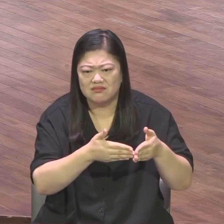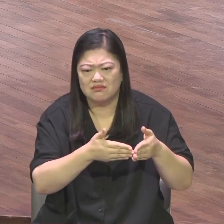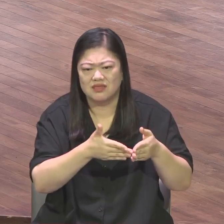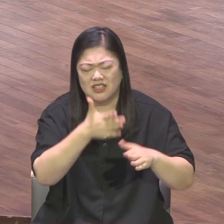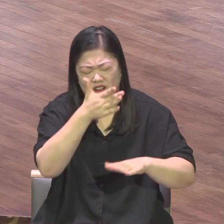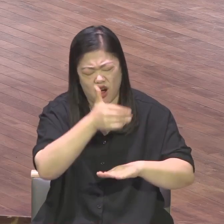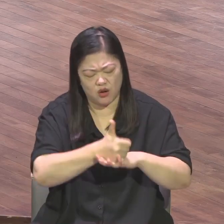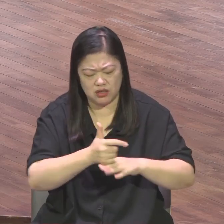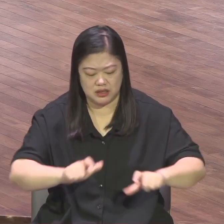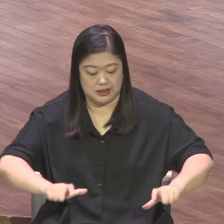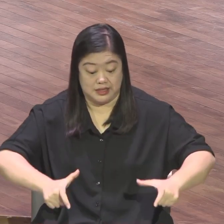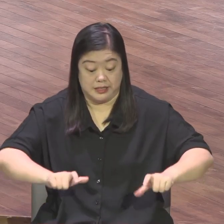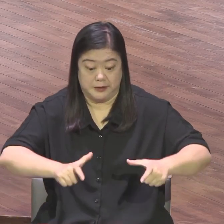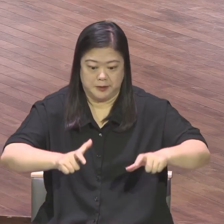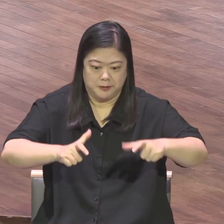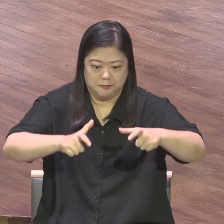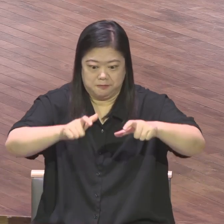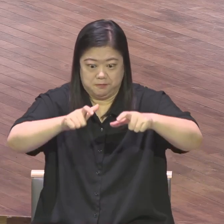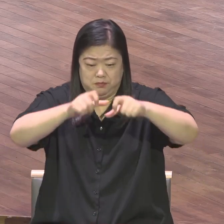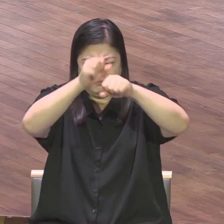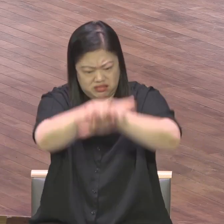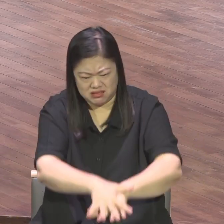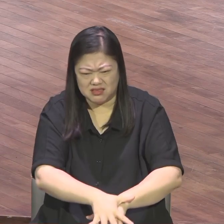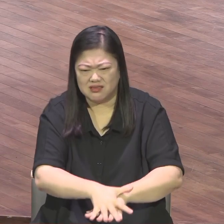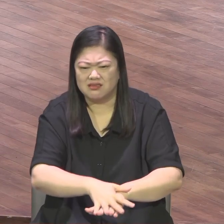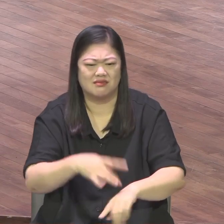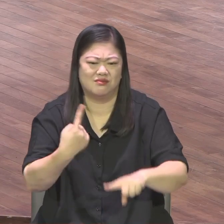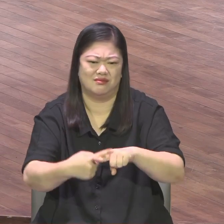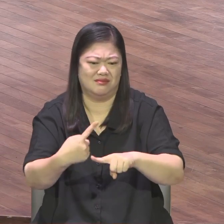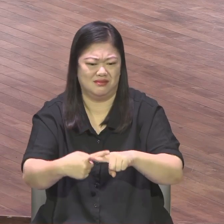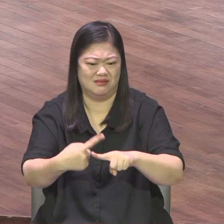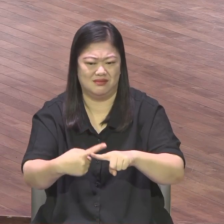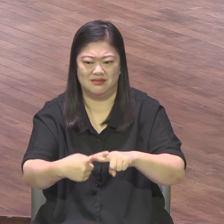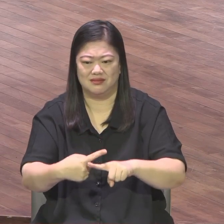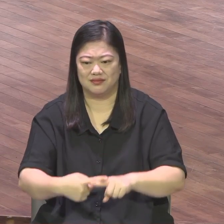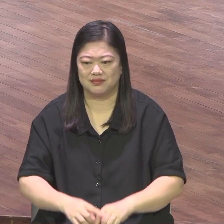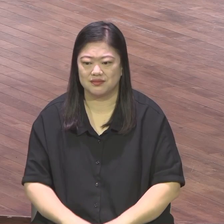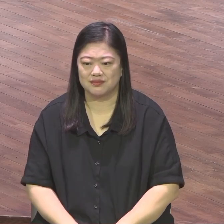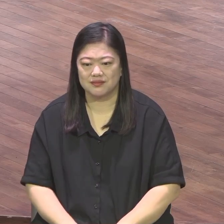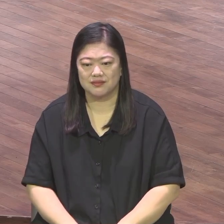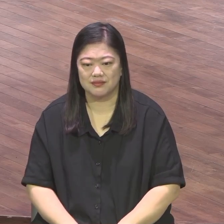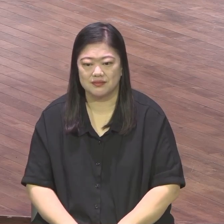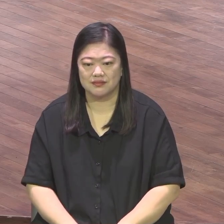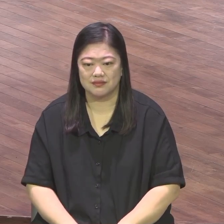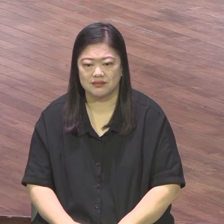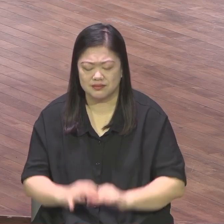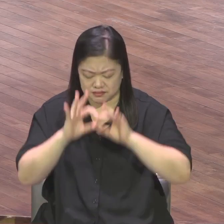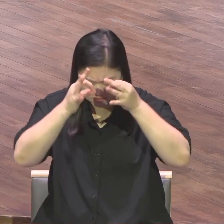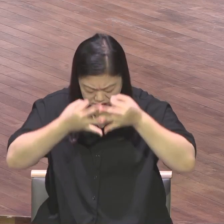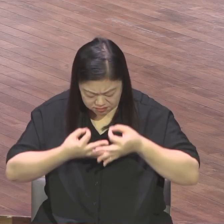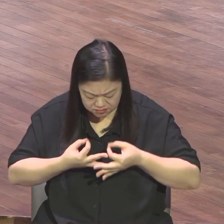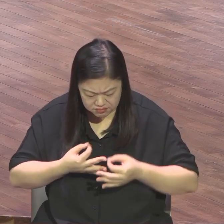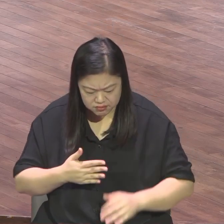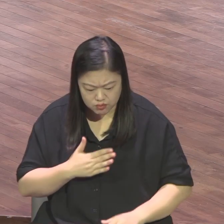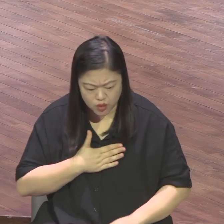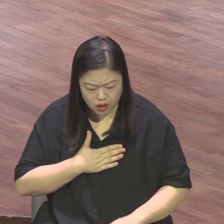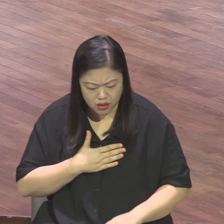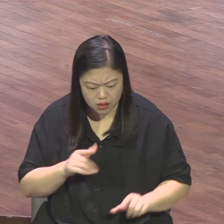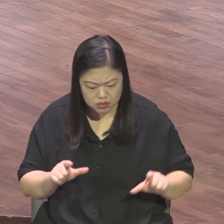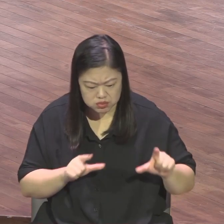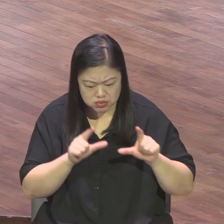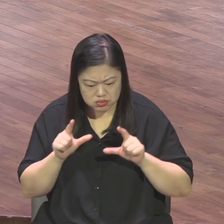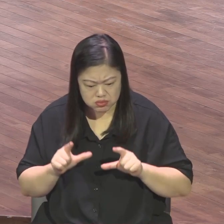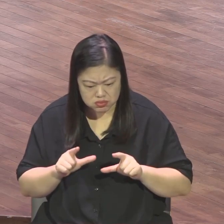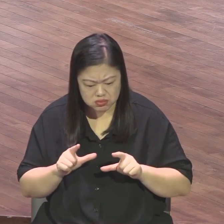다 무너집니다. 그러면서 내가 왜 이렇게 살았지? 후회합니다.